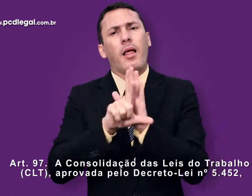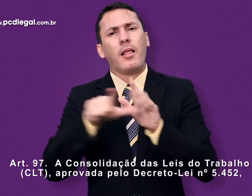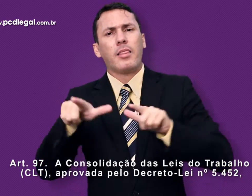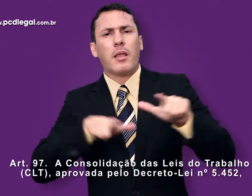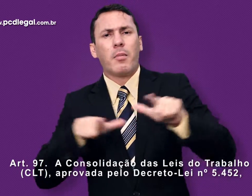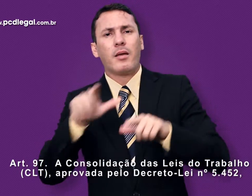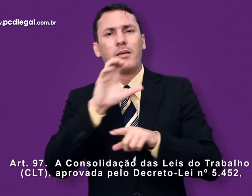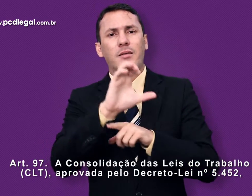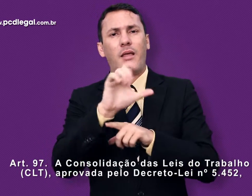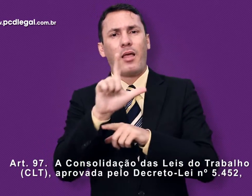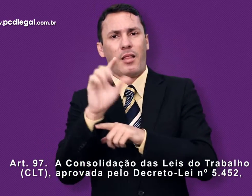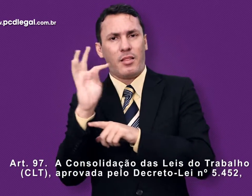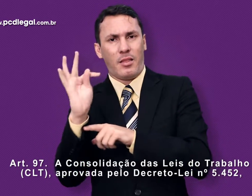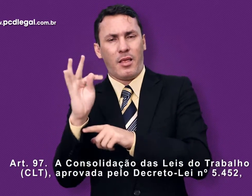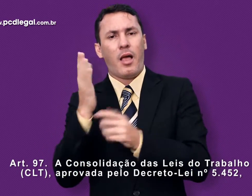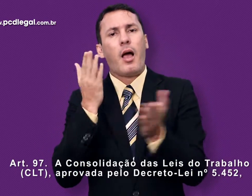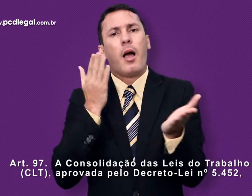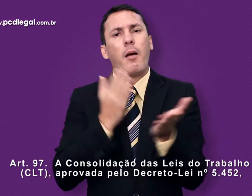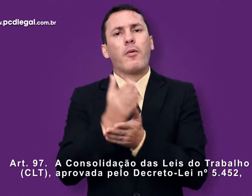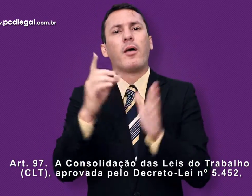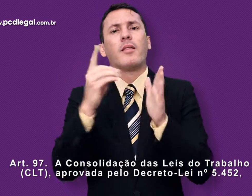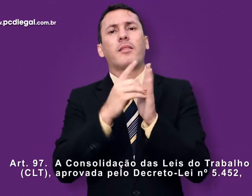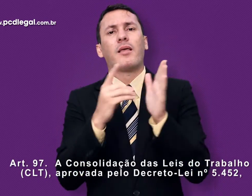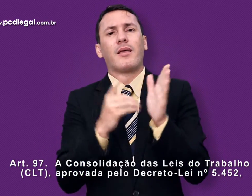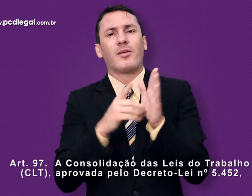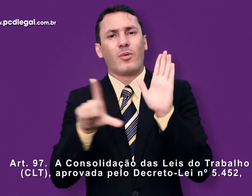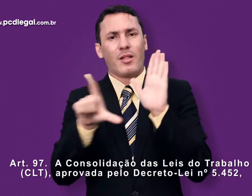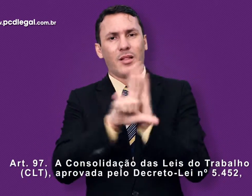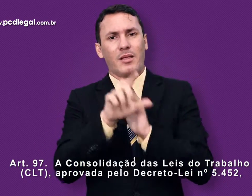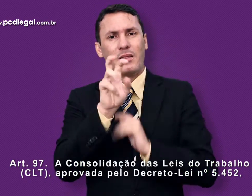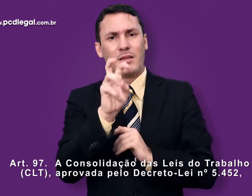do Trabalho, CLT, aprovada pelo Decreto-Lei nº